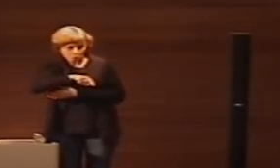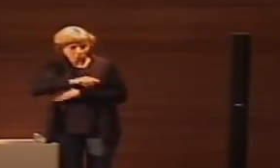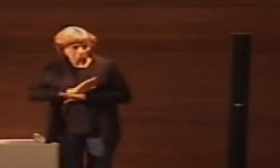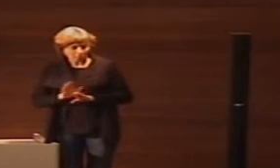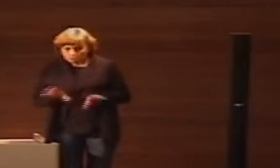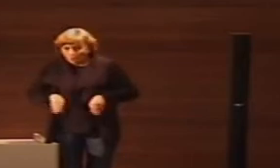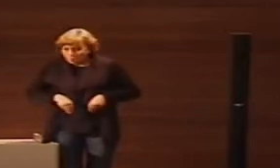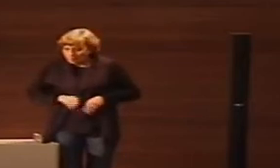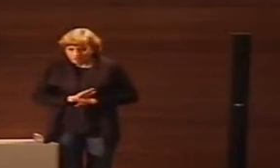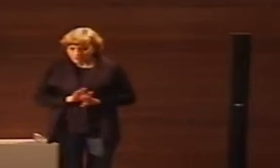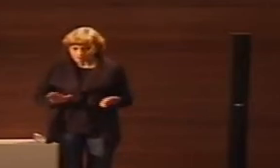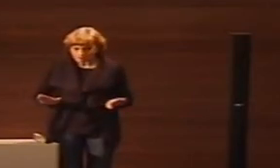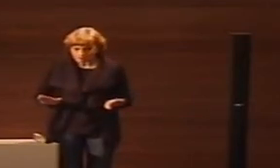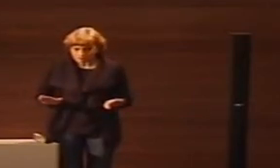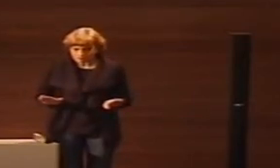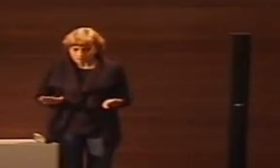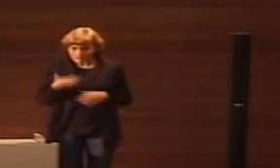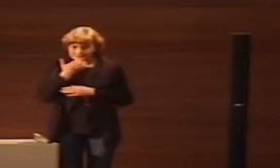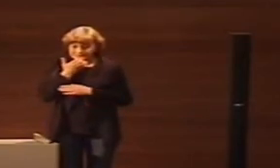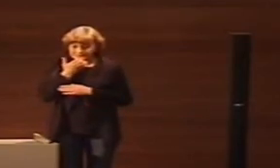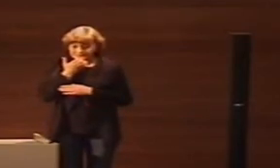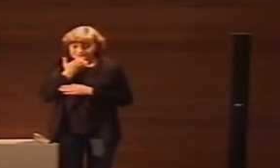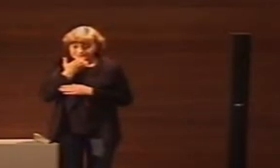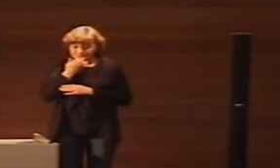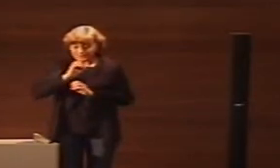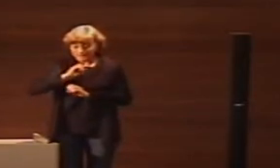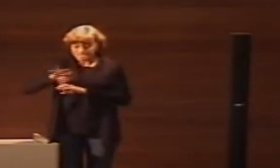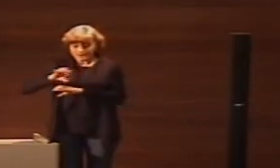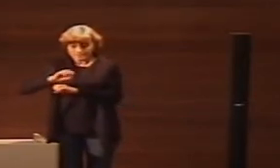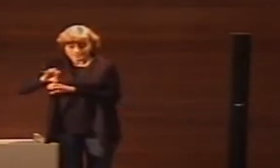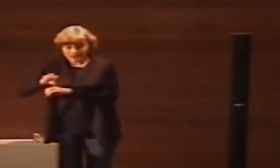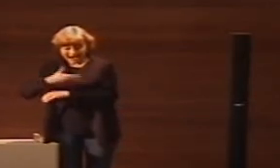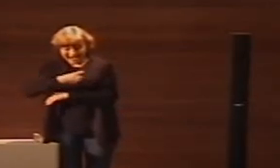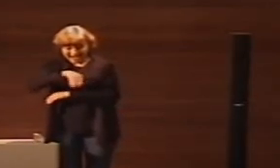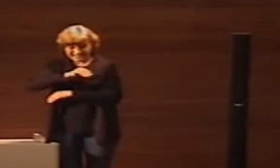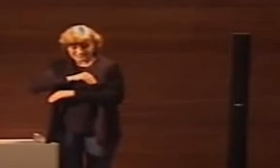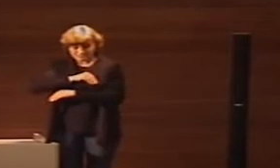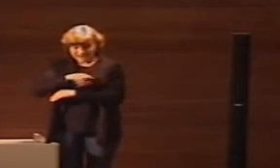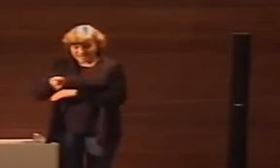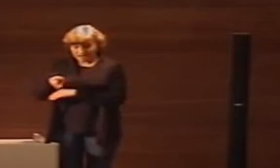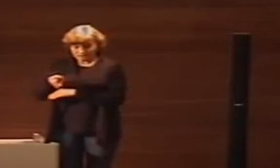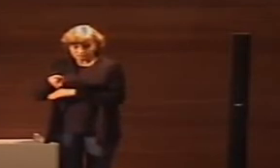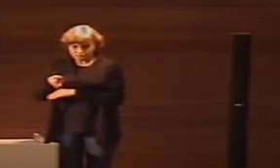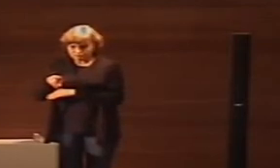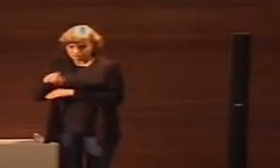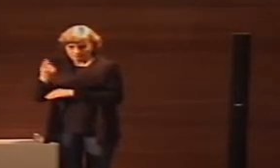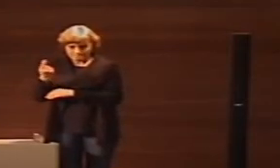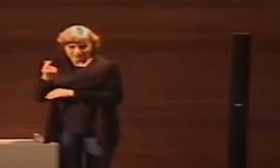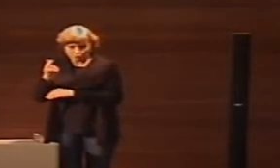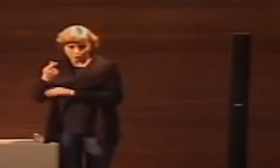vertedero, pues es mucho más caro de lo que llevar residuos a vertedero o incineradora en España. Y en la mayoría de países europeos pasa lo mismo.